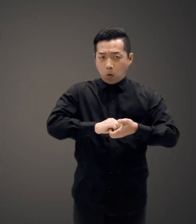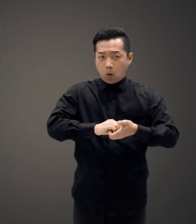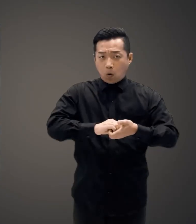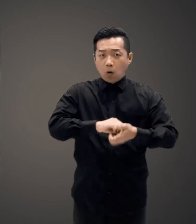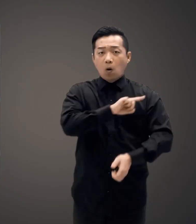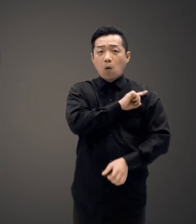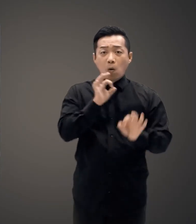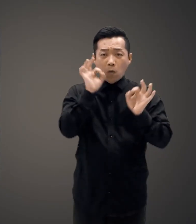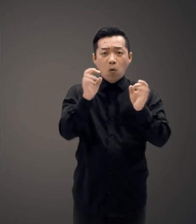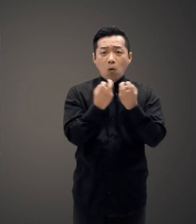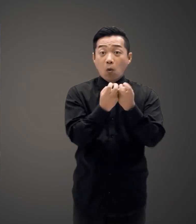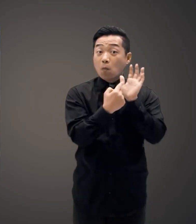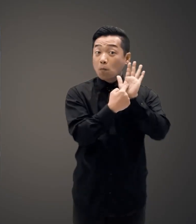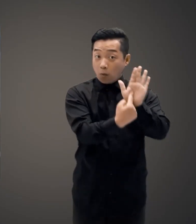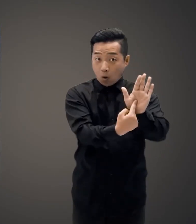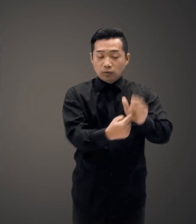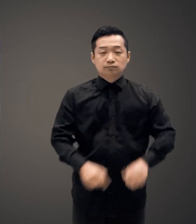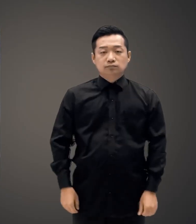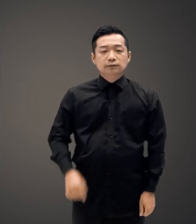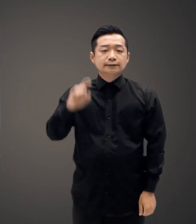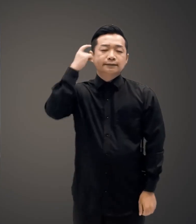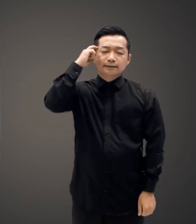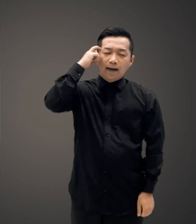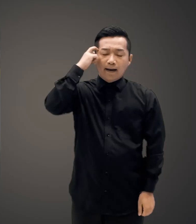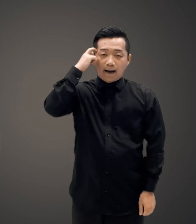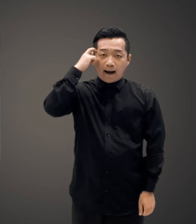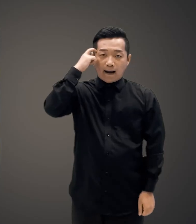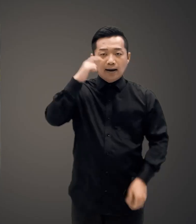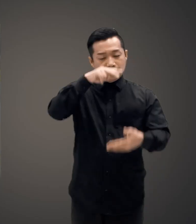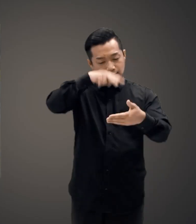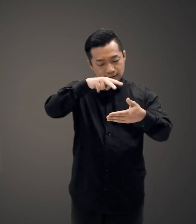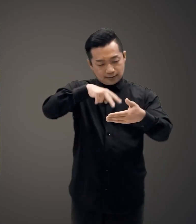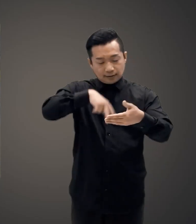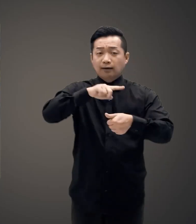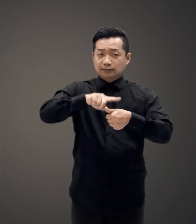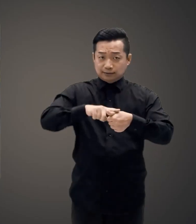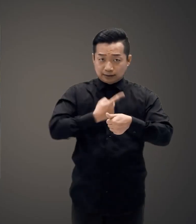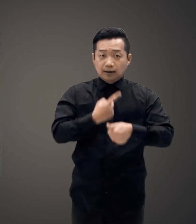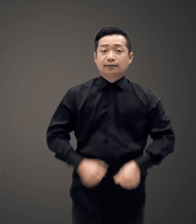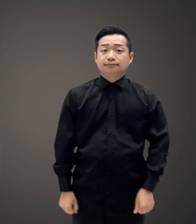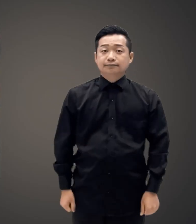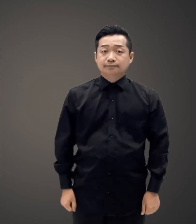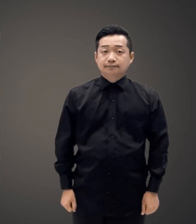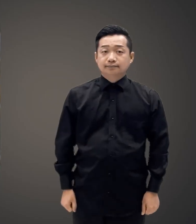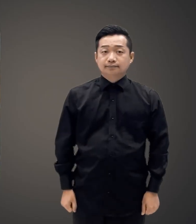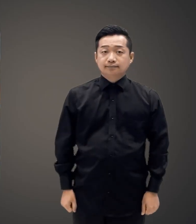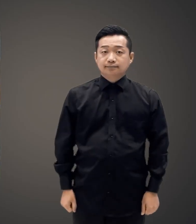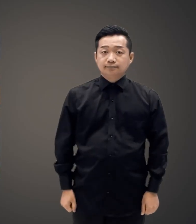최소한의 최선을 어떻게 표현하고 있는지 곱씹으며 이야기를 읽어내려가게 됩니다.